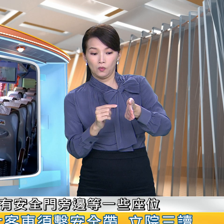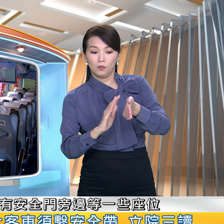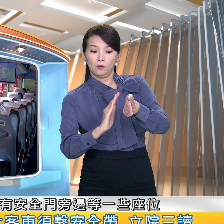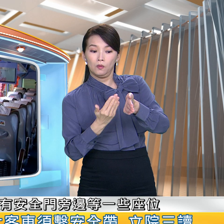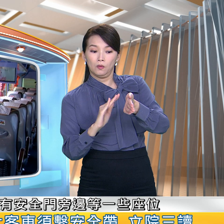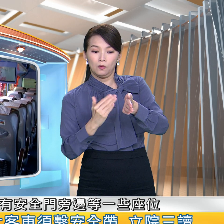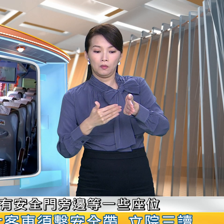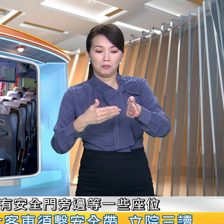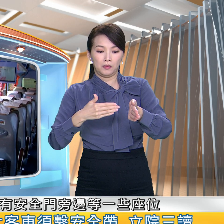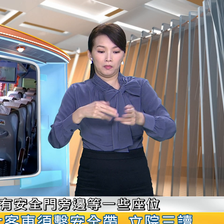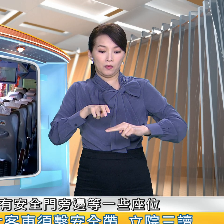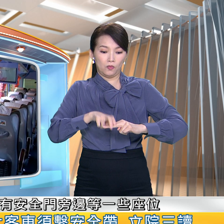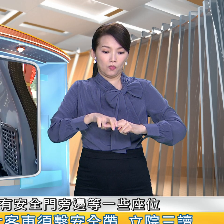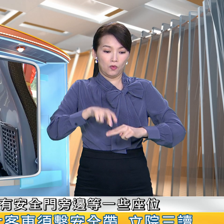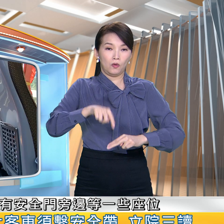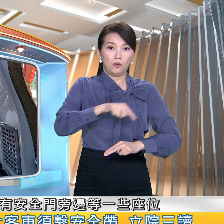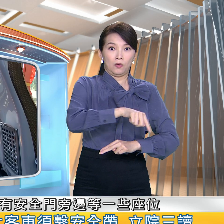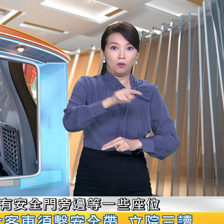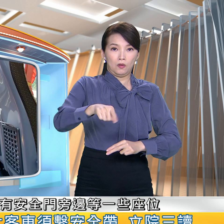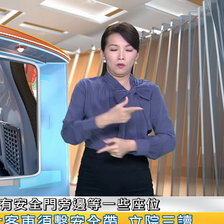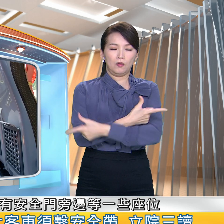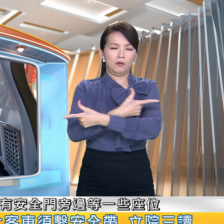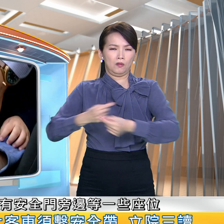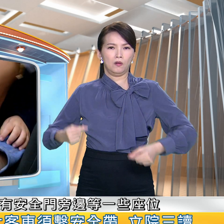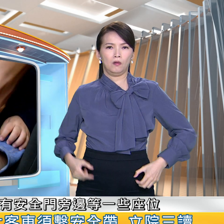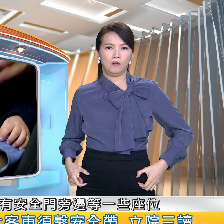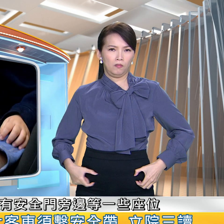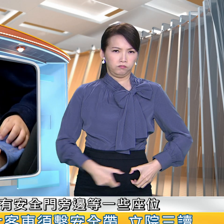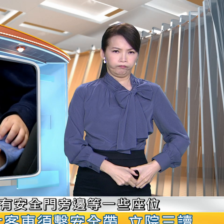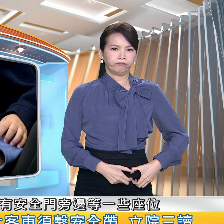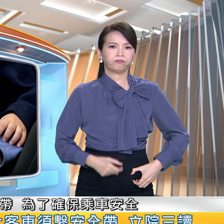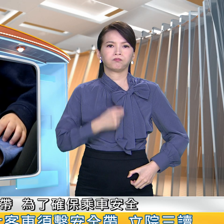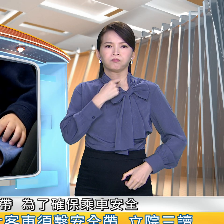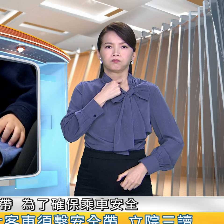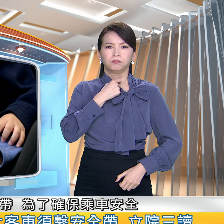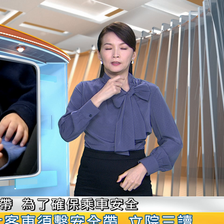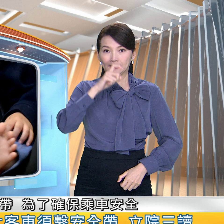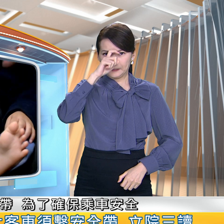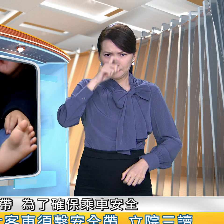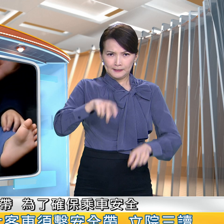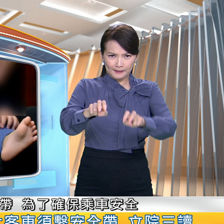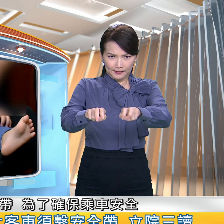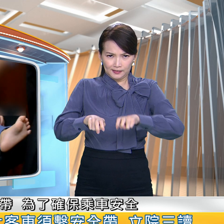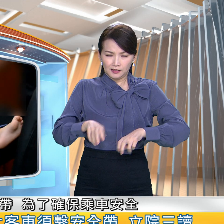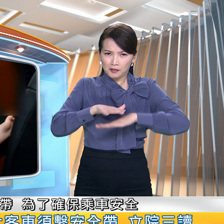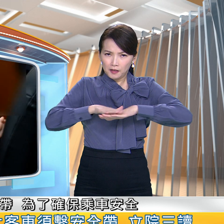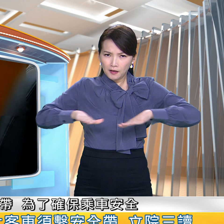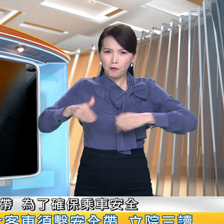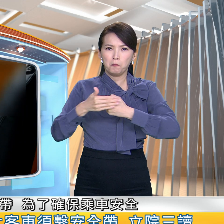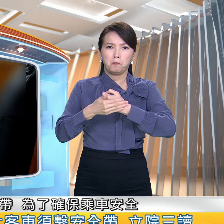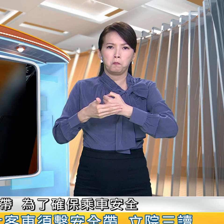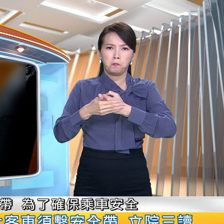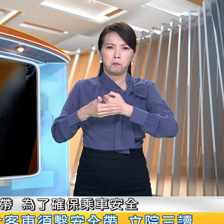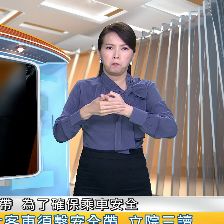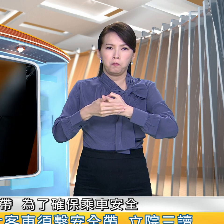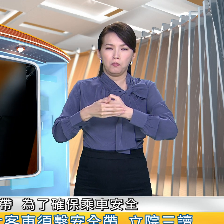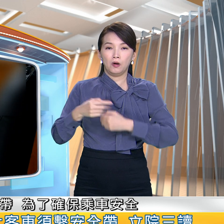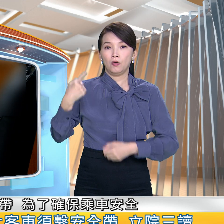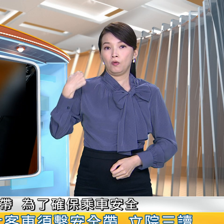只有安全门旁边等一些座位才一定要系安全带。 为了确保乘车安